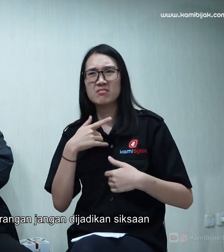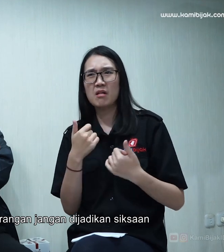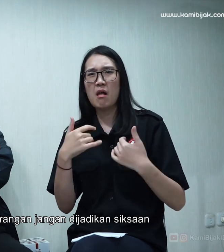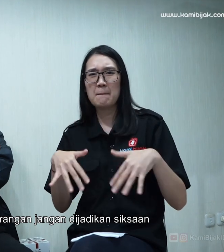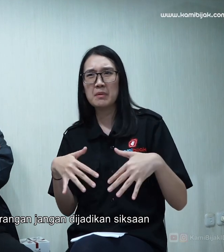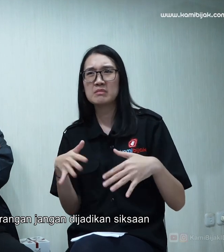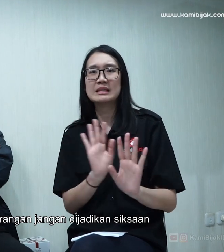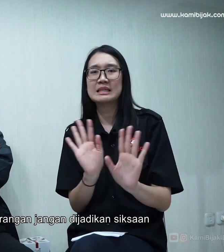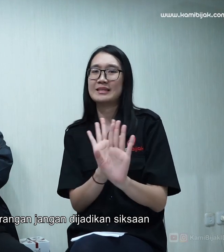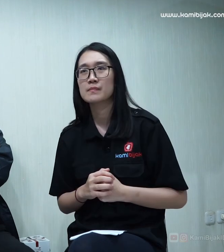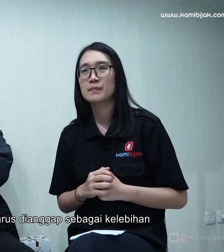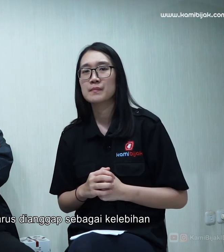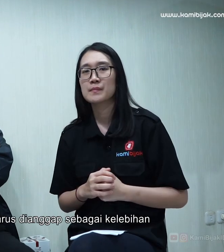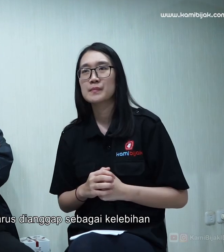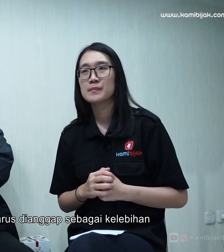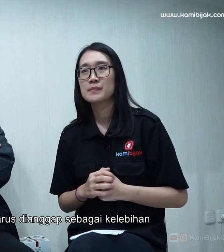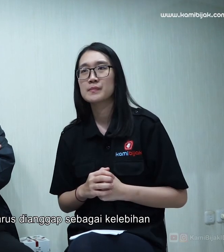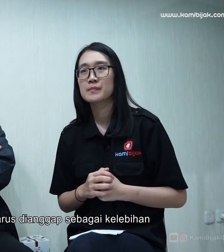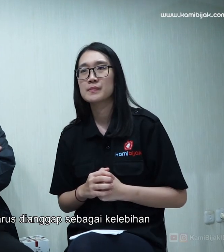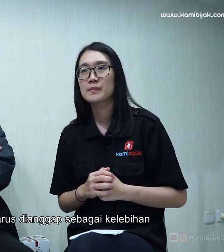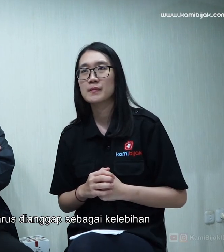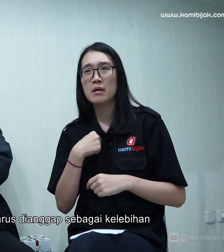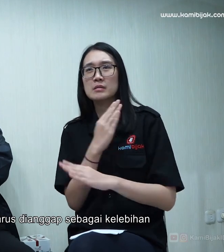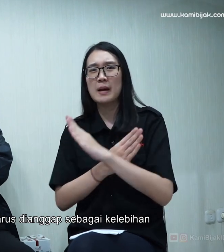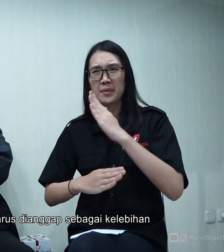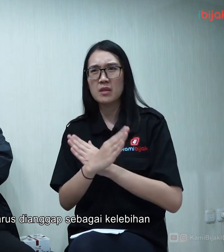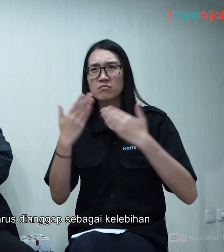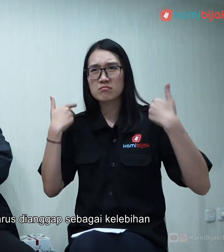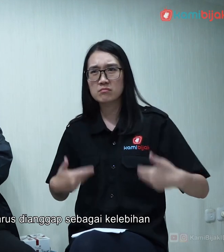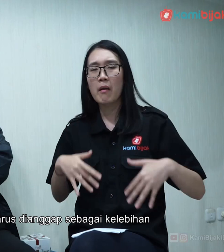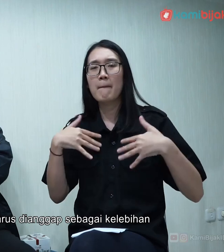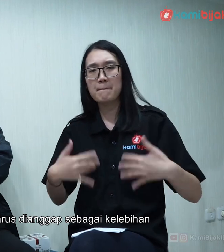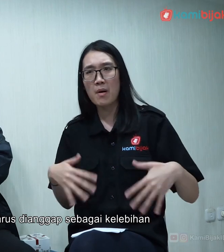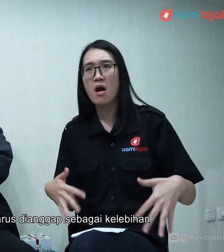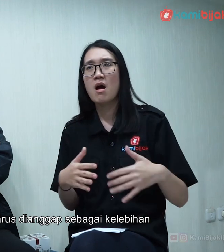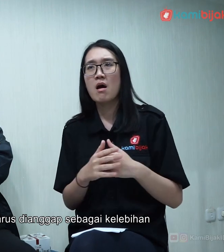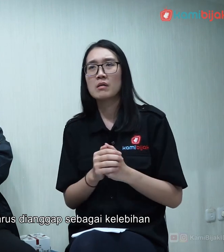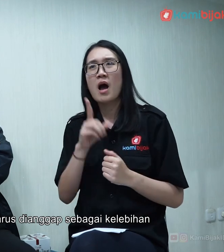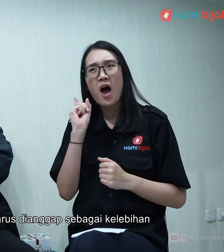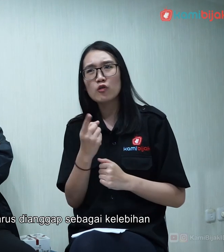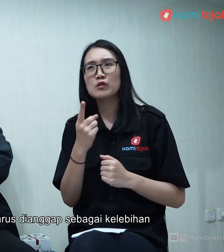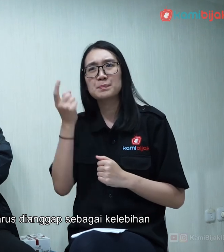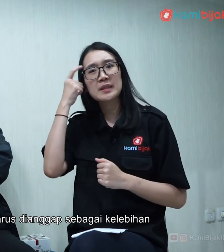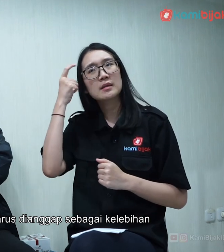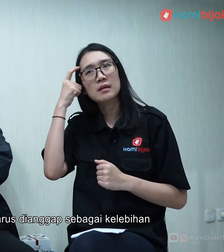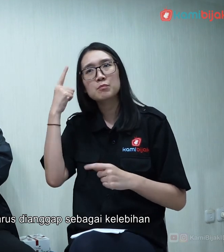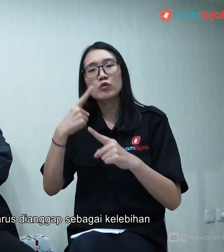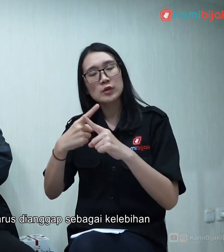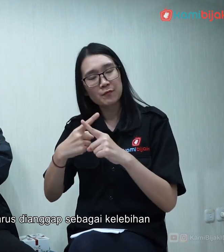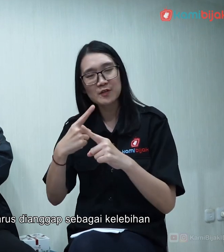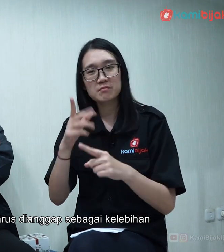jangan dijadikan siksaan, tapi kekurangan harus dianggap